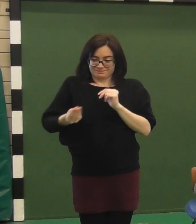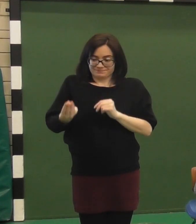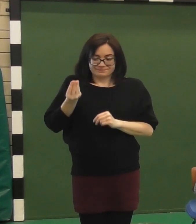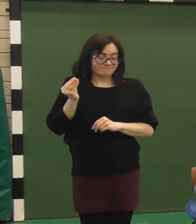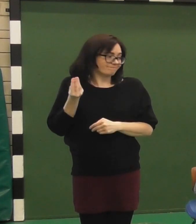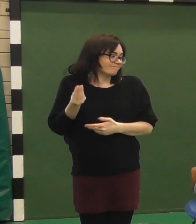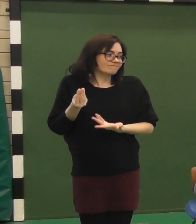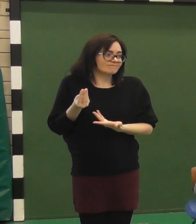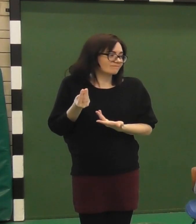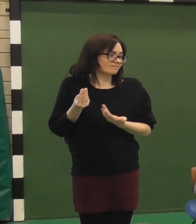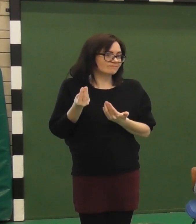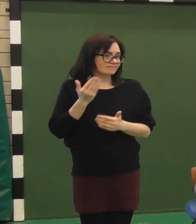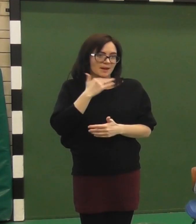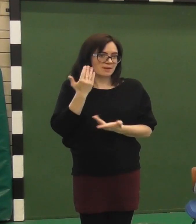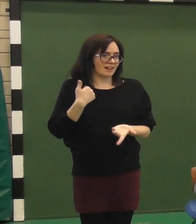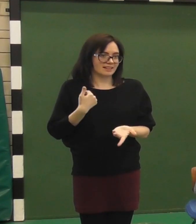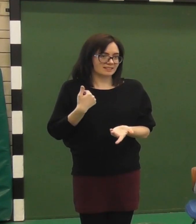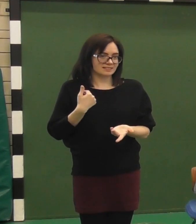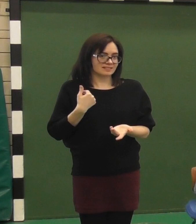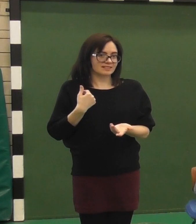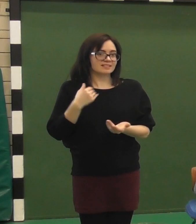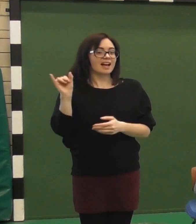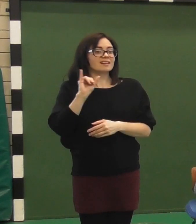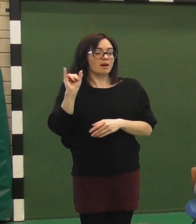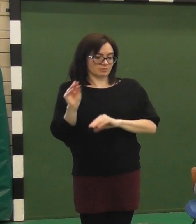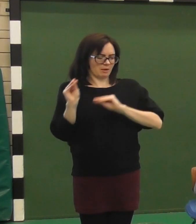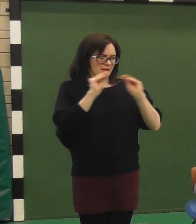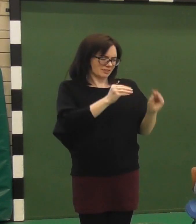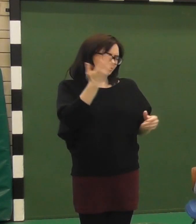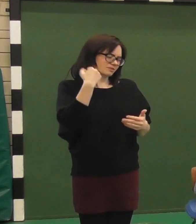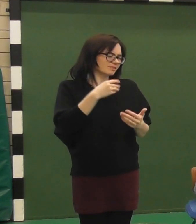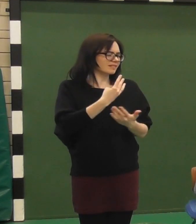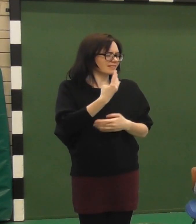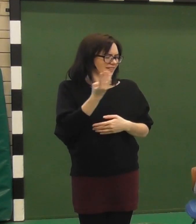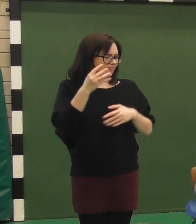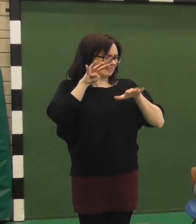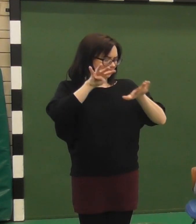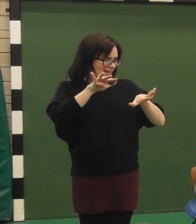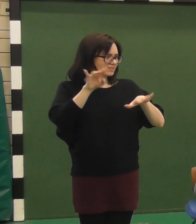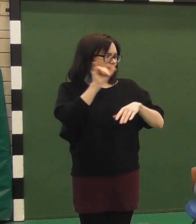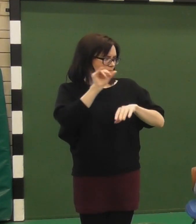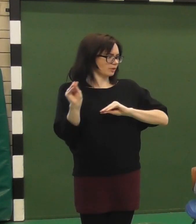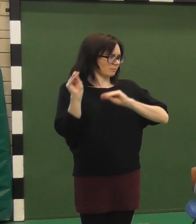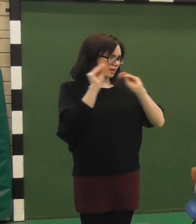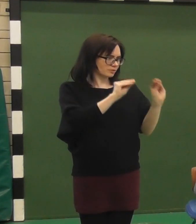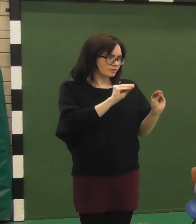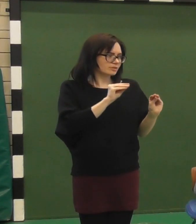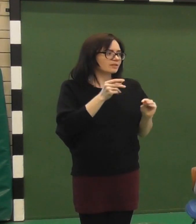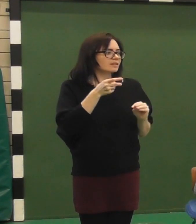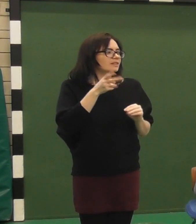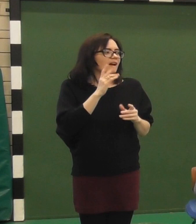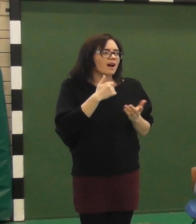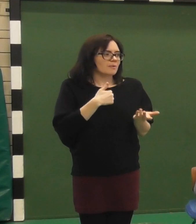több. Mikor följöttünk Pestre 49-ben, akkor én már alig